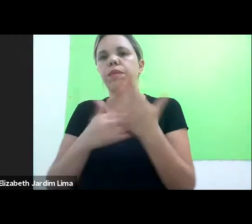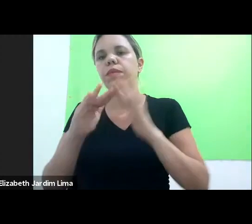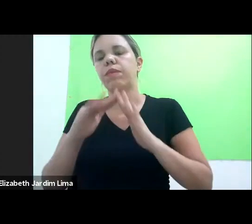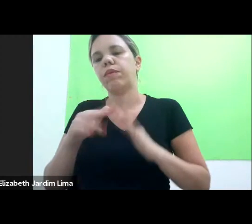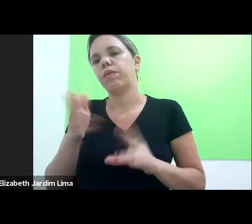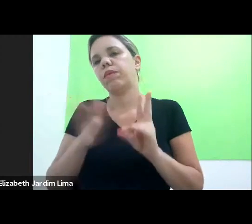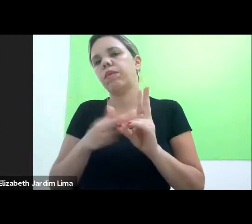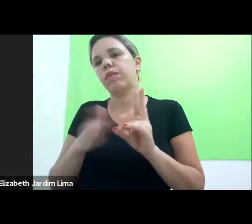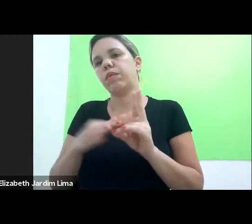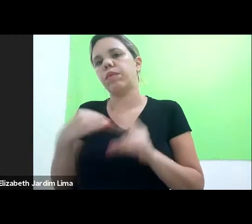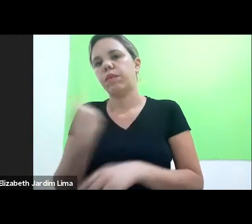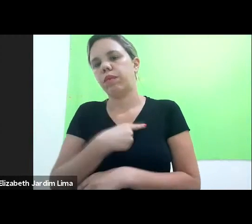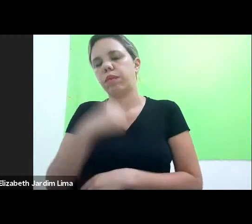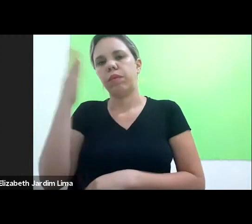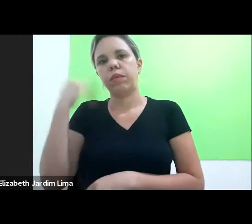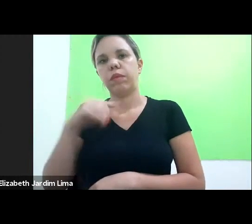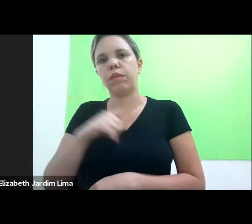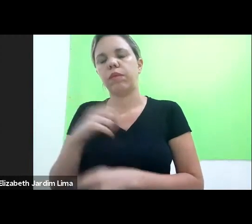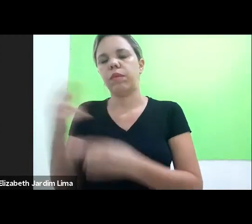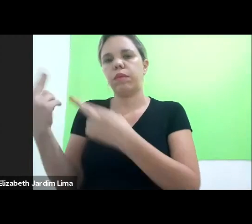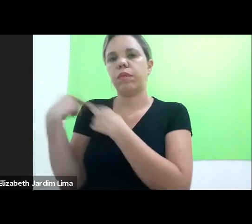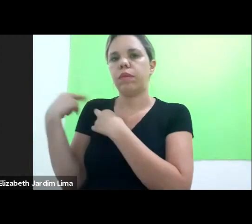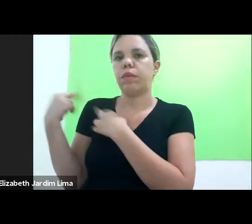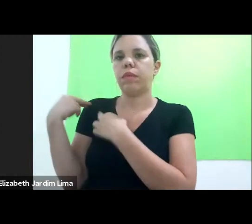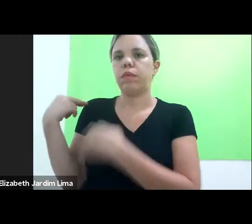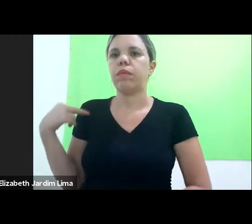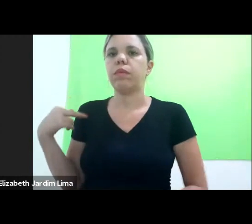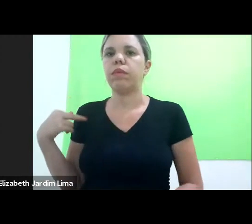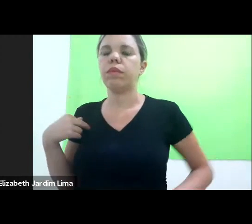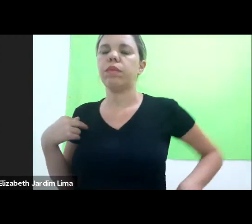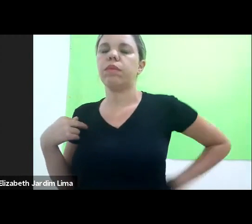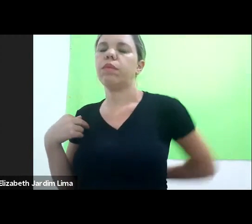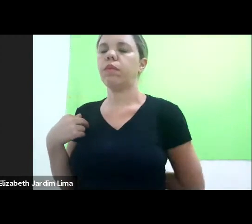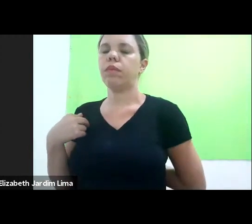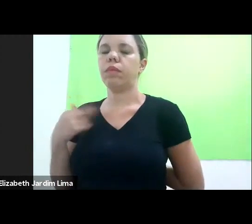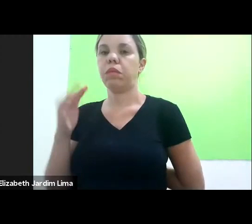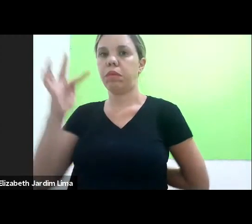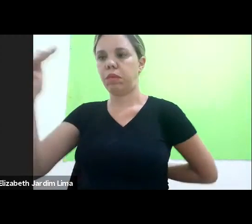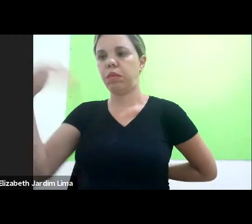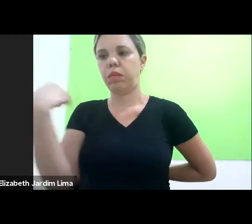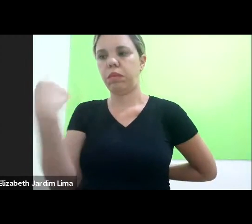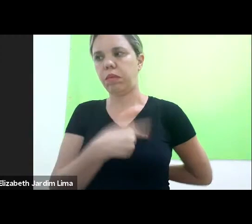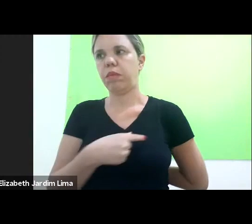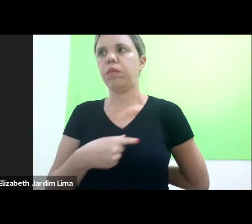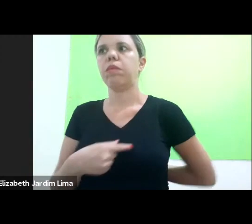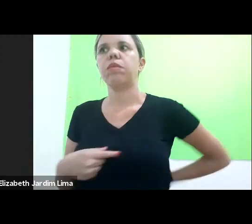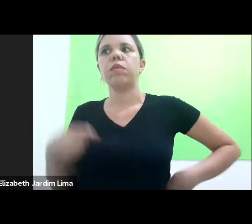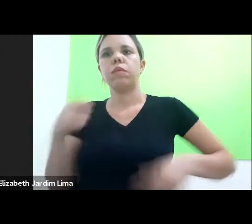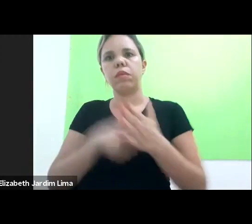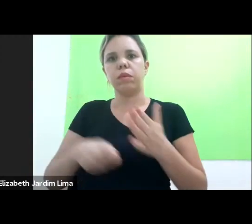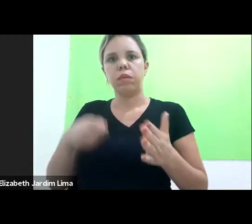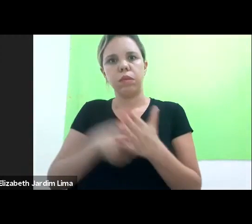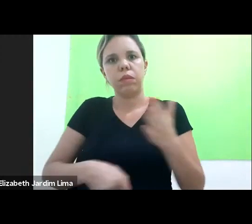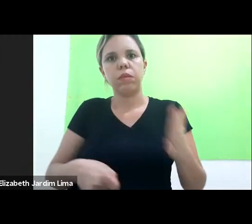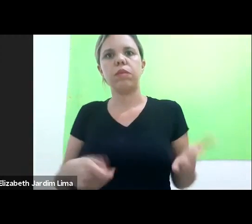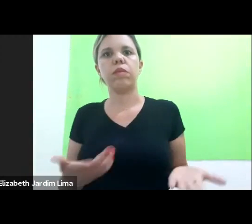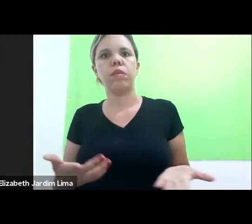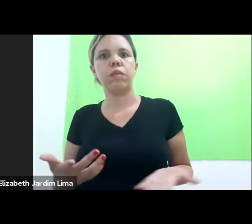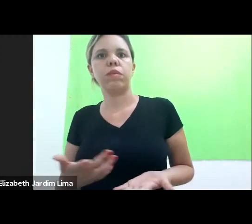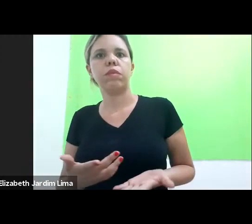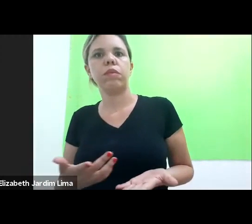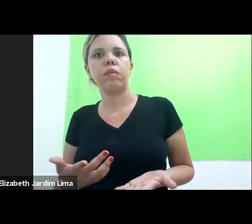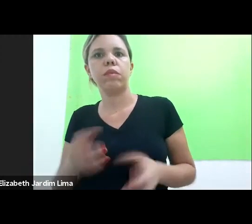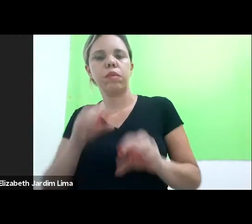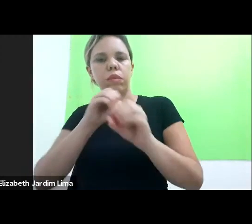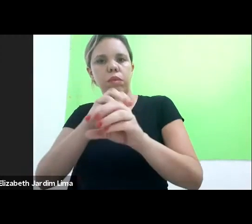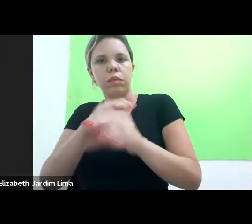a gente sabia que a gente tinha uma responsabilidade de ser o futuro, né, da luta indígena, mas que a